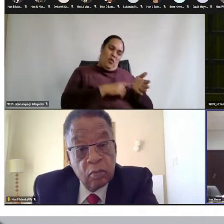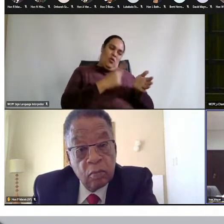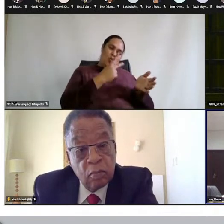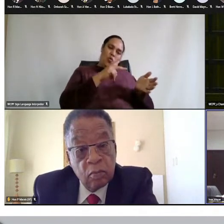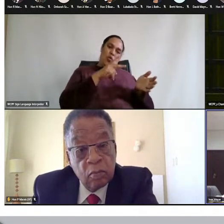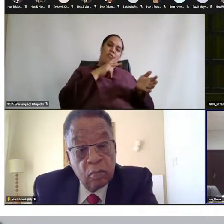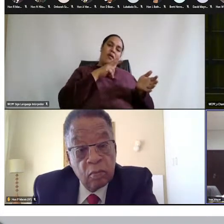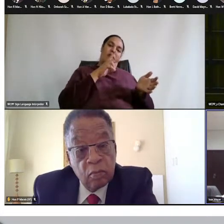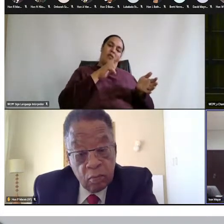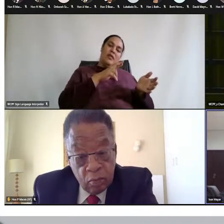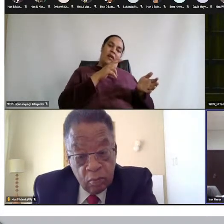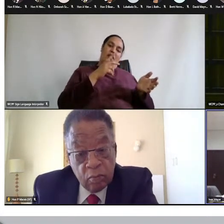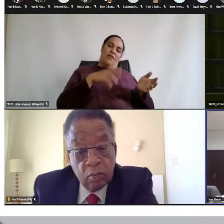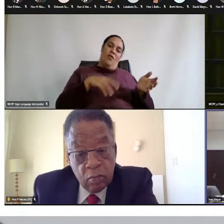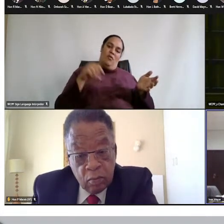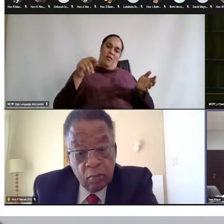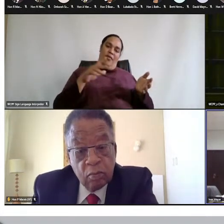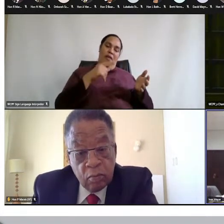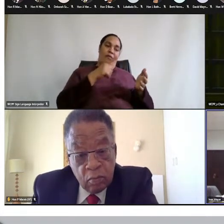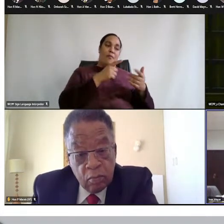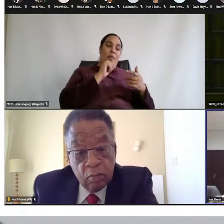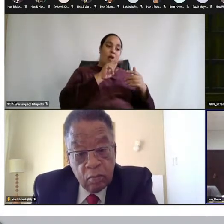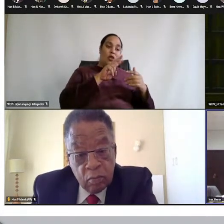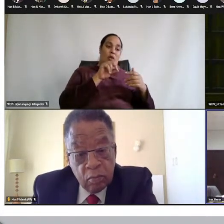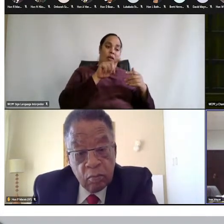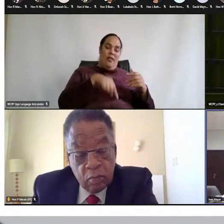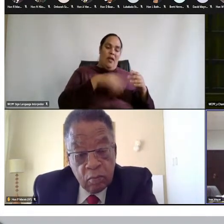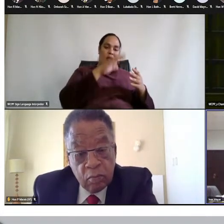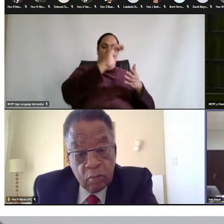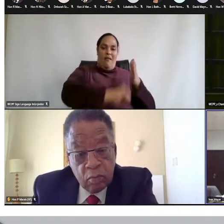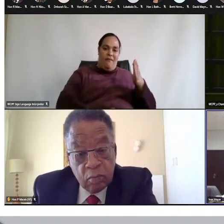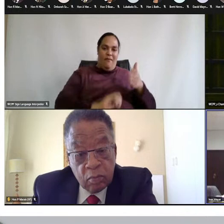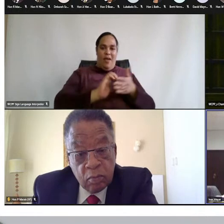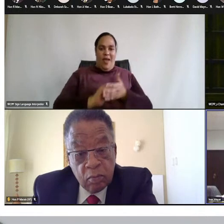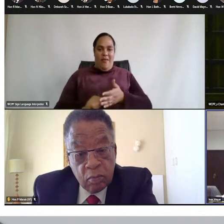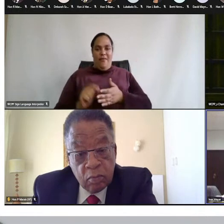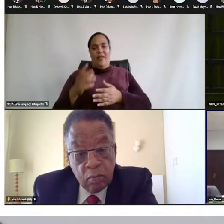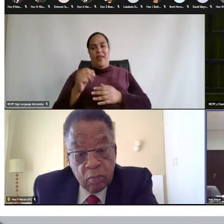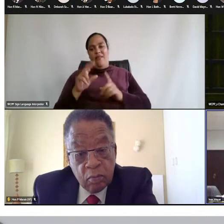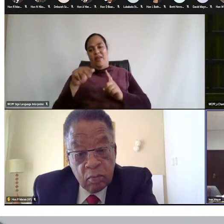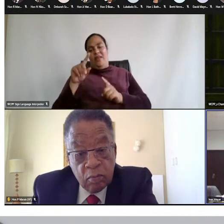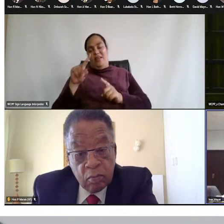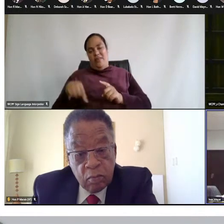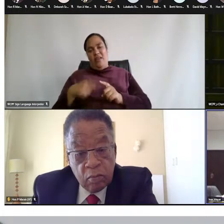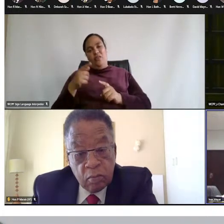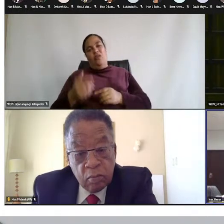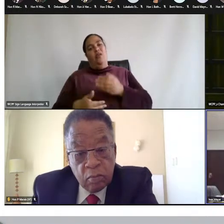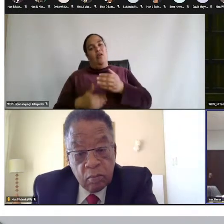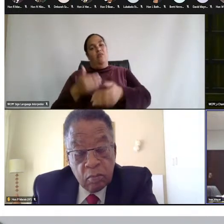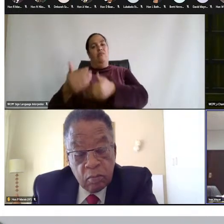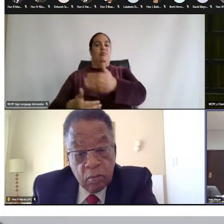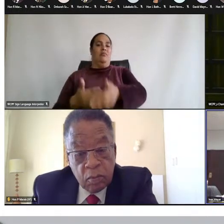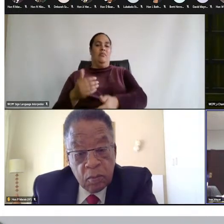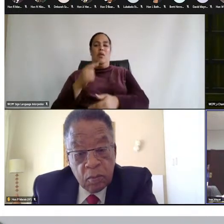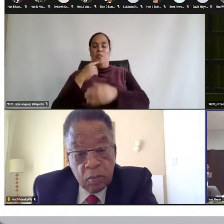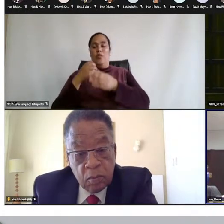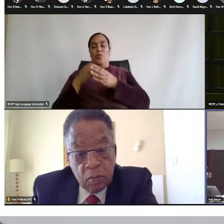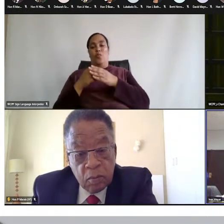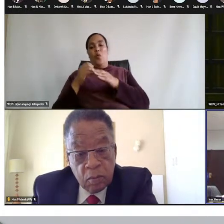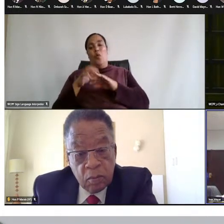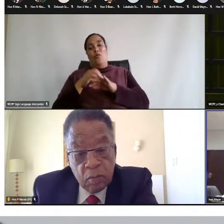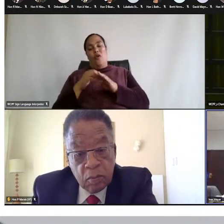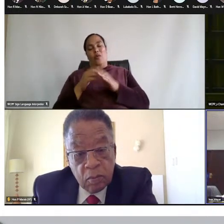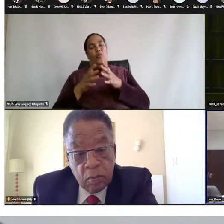se veevoer. Dan word dit van hy 20.000 afgetrek, dan het hy nog 18.000. En so kan hy aangaan. So kleinboer, kommersiële